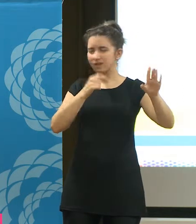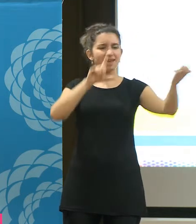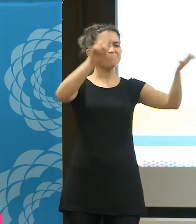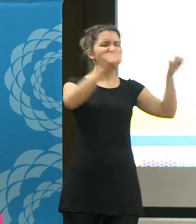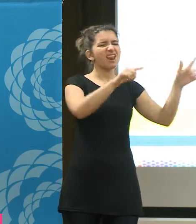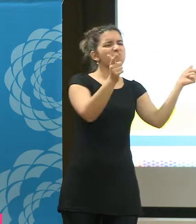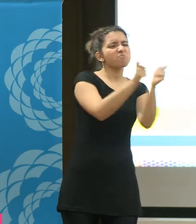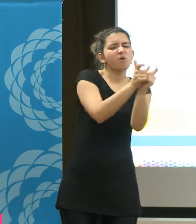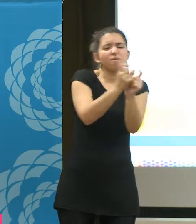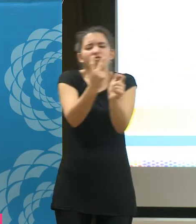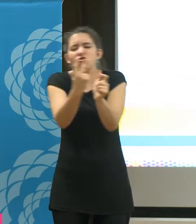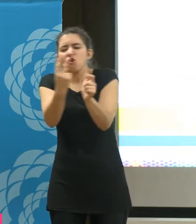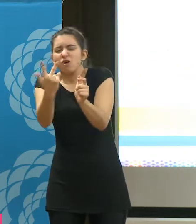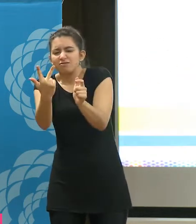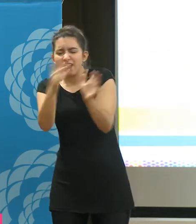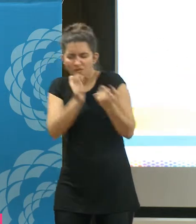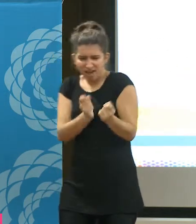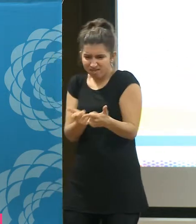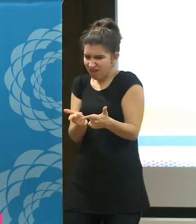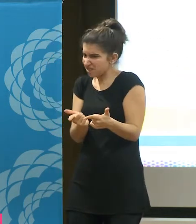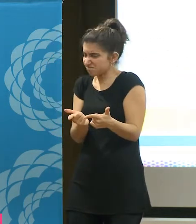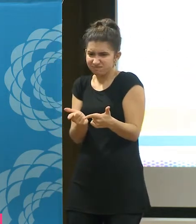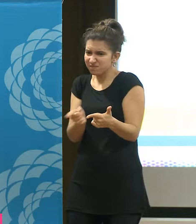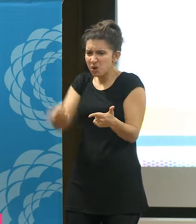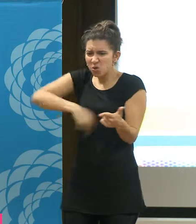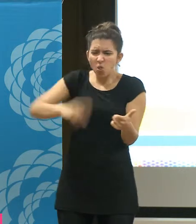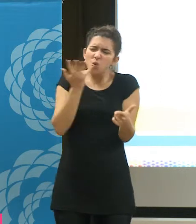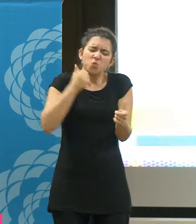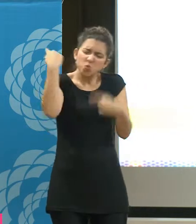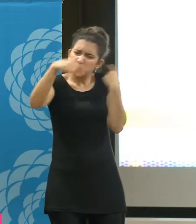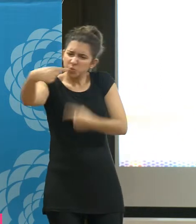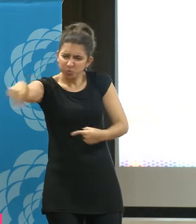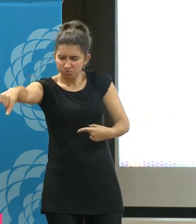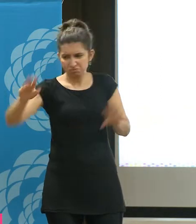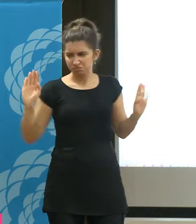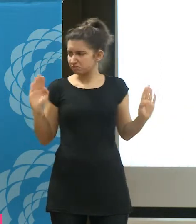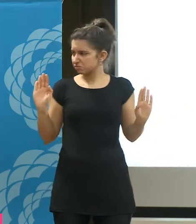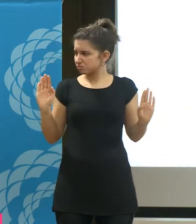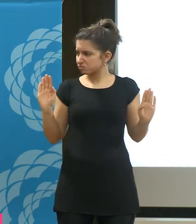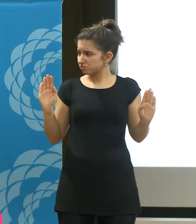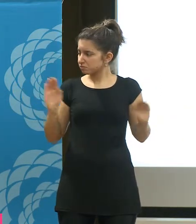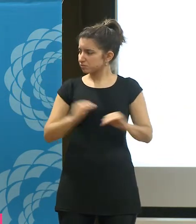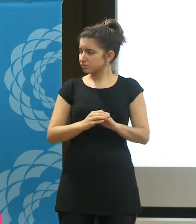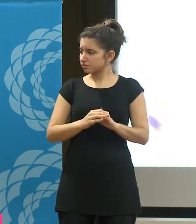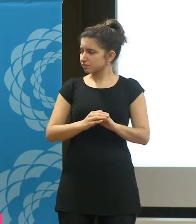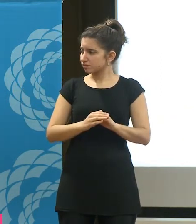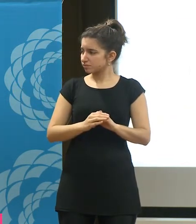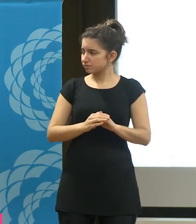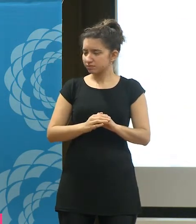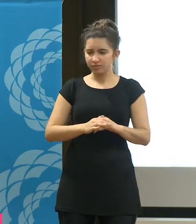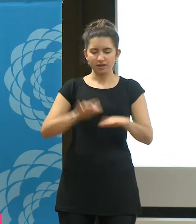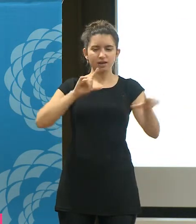productos que la industria televisiva nacional instala como las opciones mayoritarias para los públicos jóvenes. Esa variedad